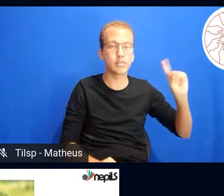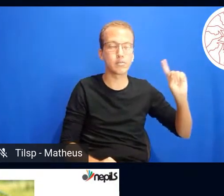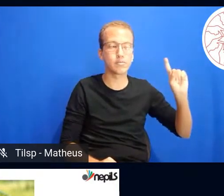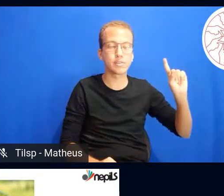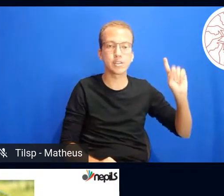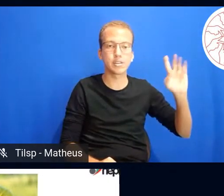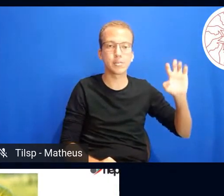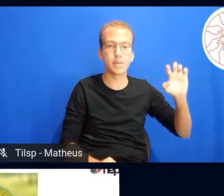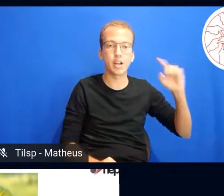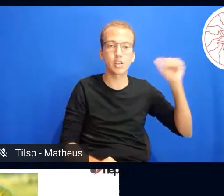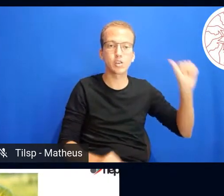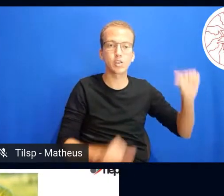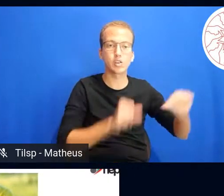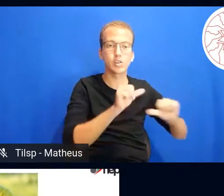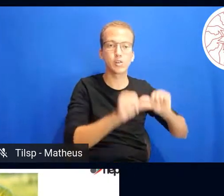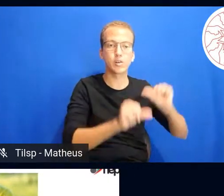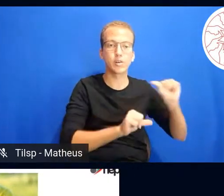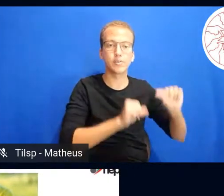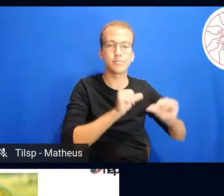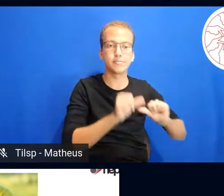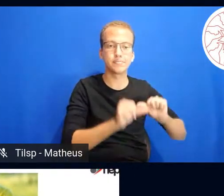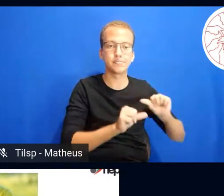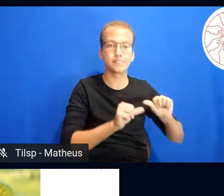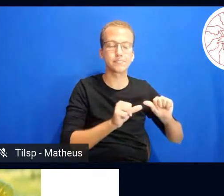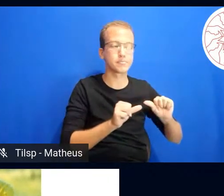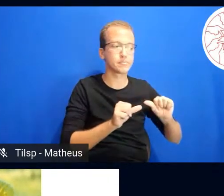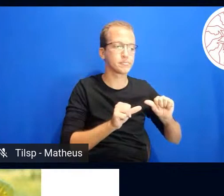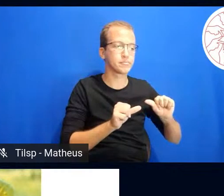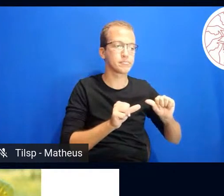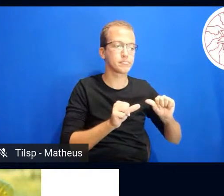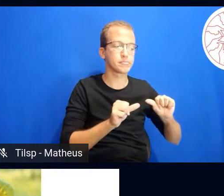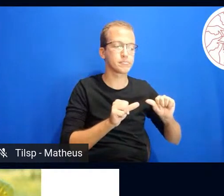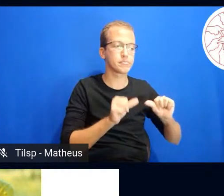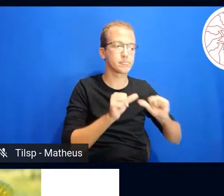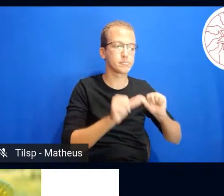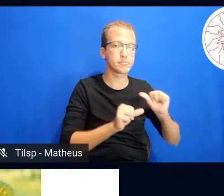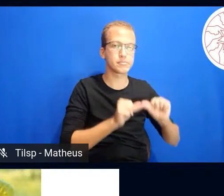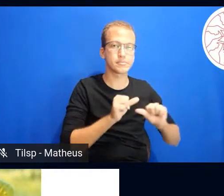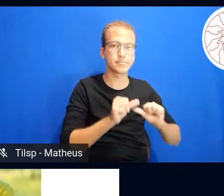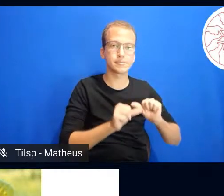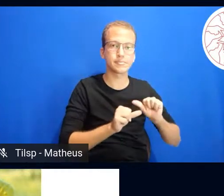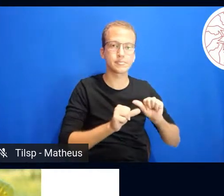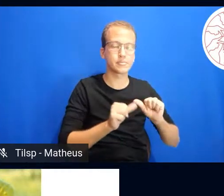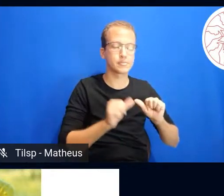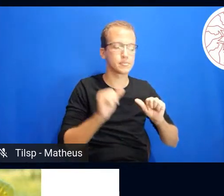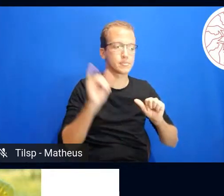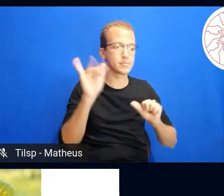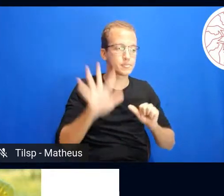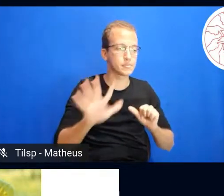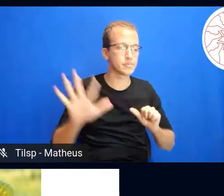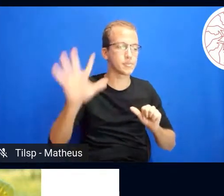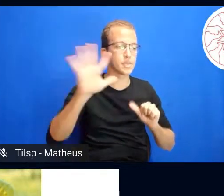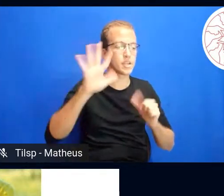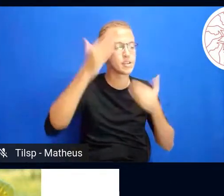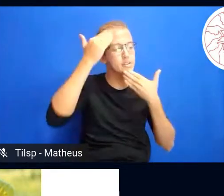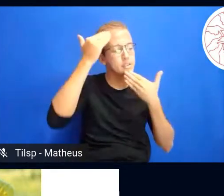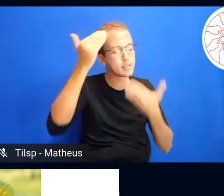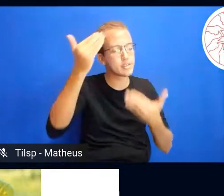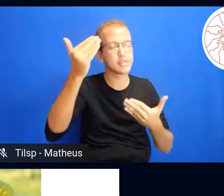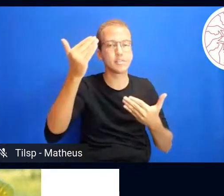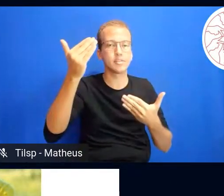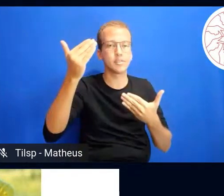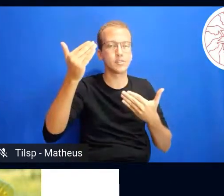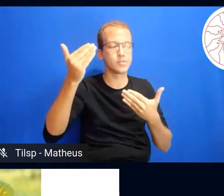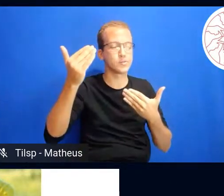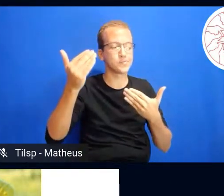uma imagem. E essa imagem de gratidão eh demonstra a nossa a nossa gratidão, o nosso